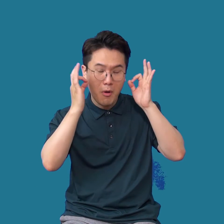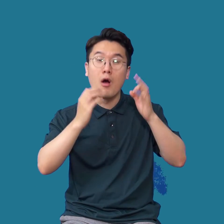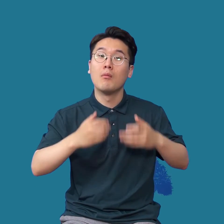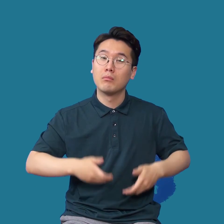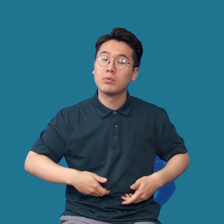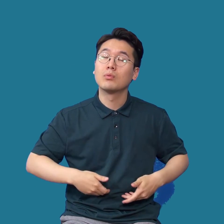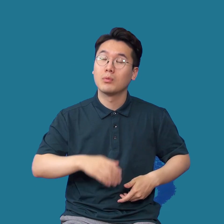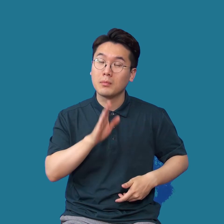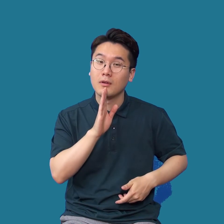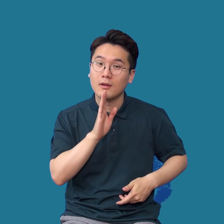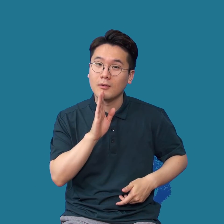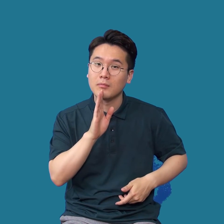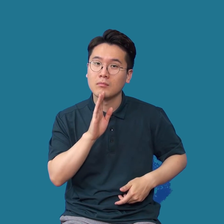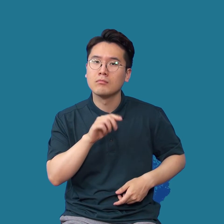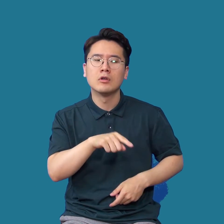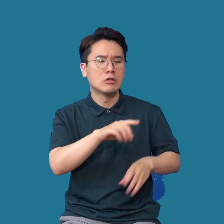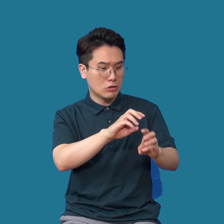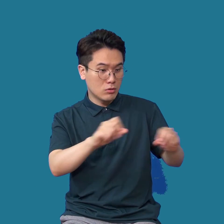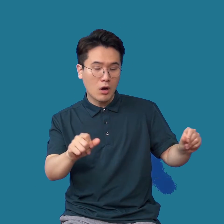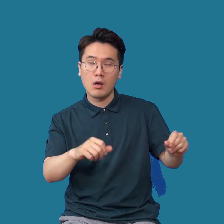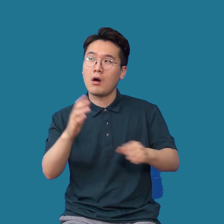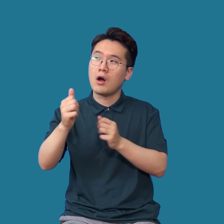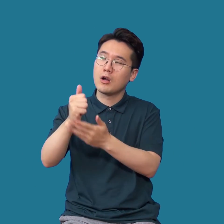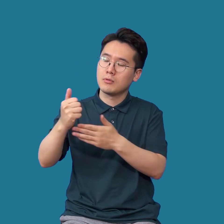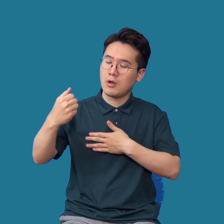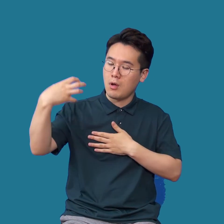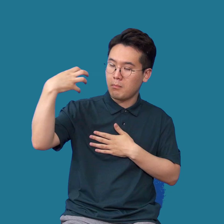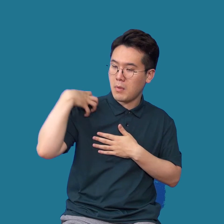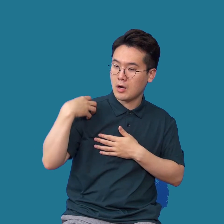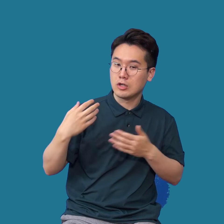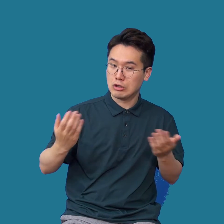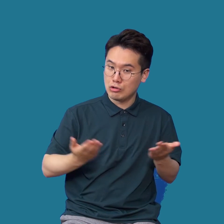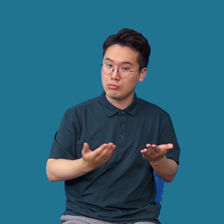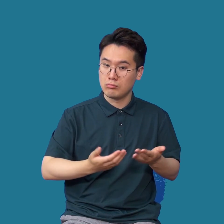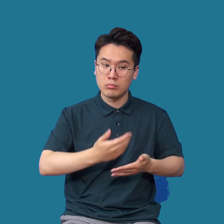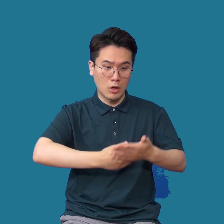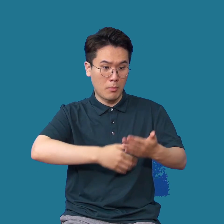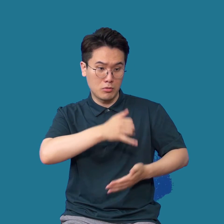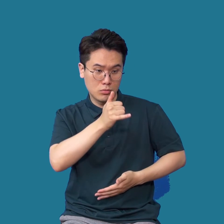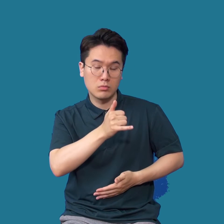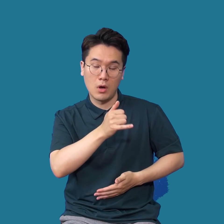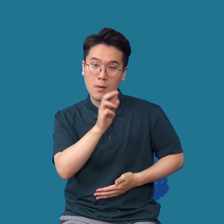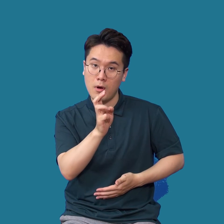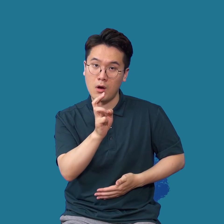사명이 남아있는지도 모르는데 어떻게든 나으려고 애를 써야죠.